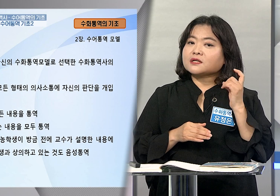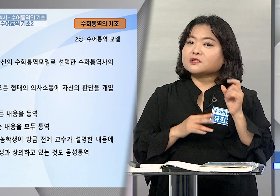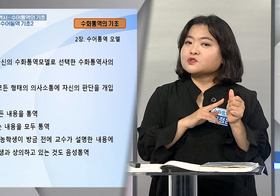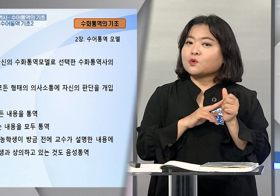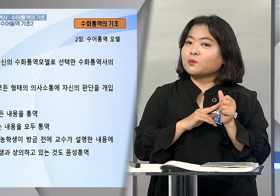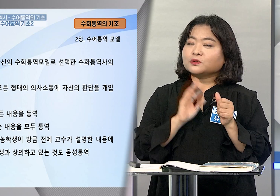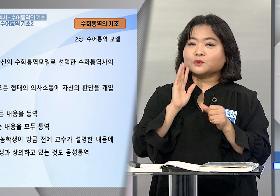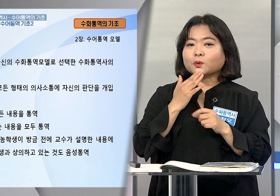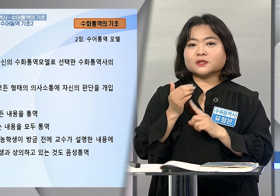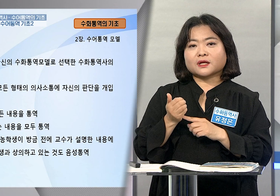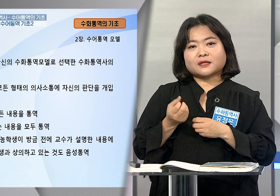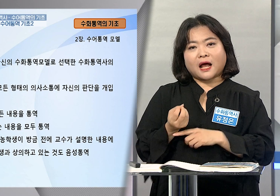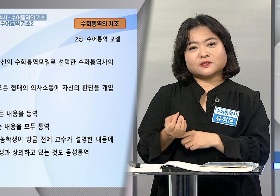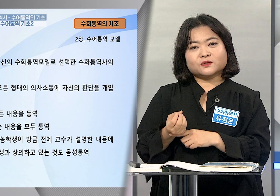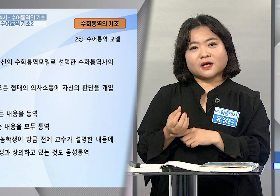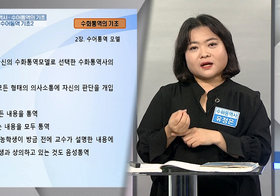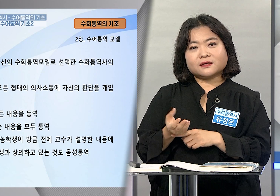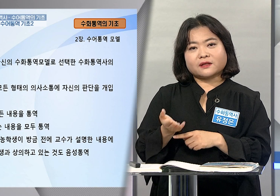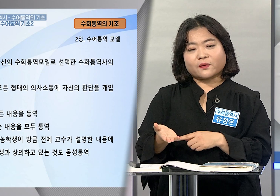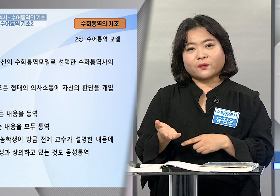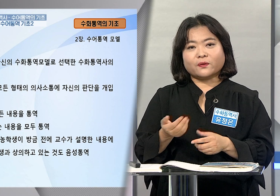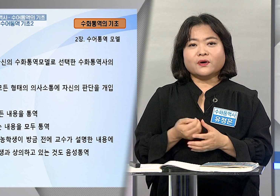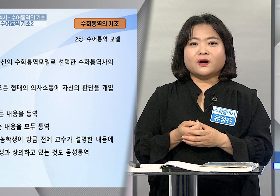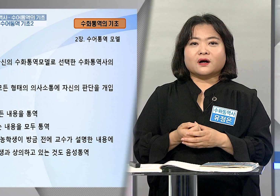청각적인 정보는 농인들에게 다 전달을 하는데요.